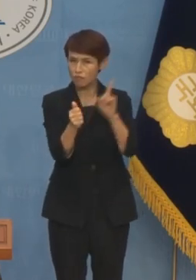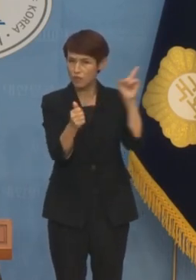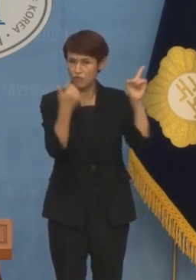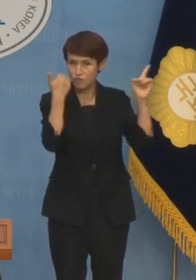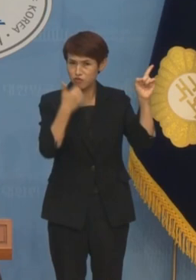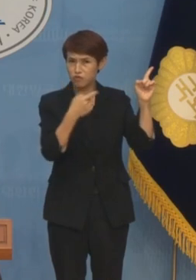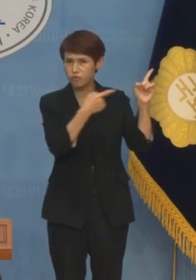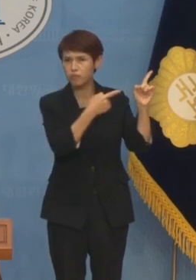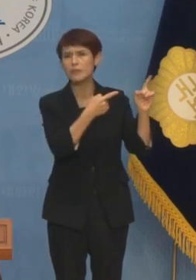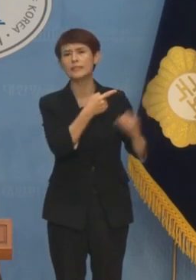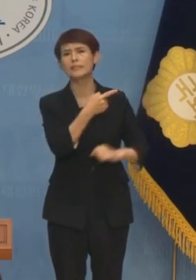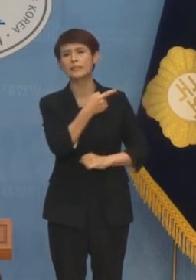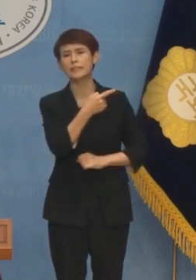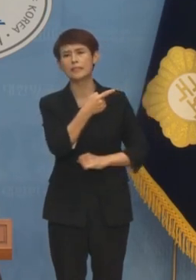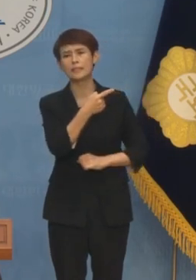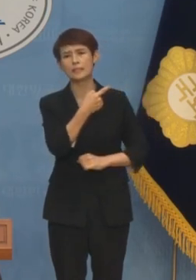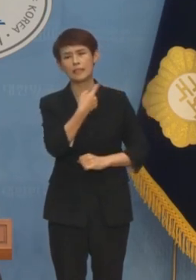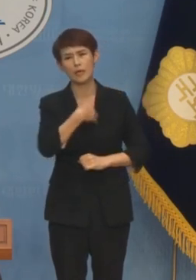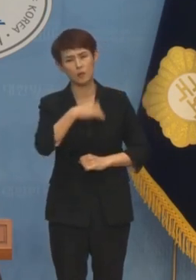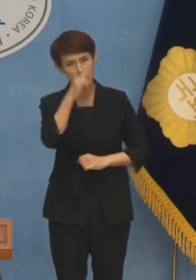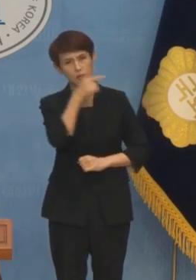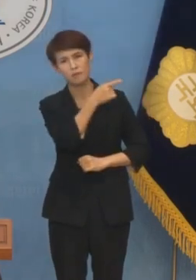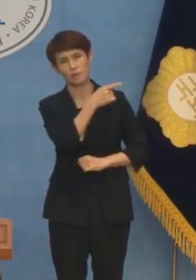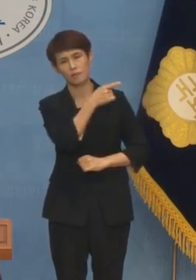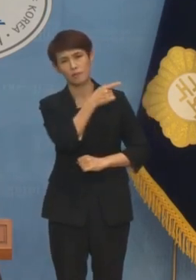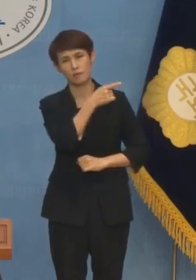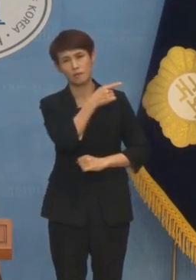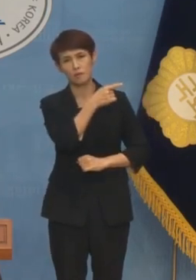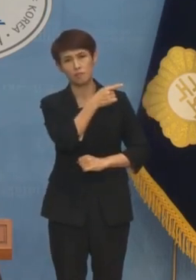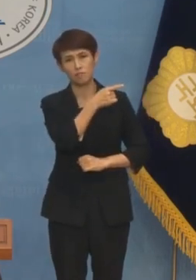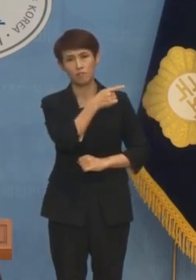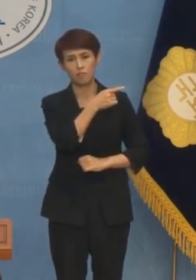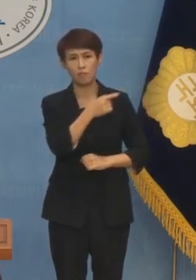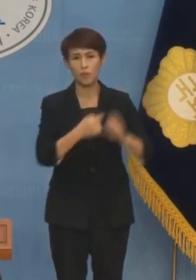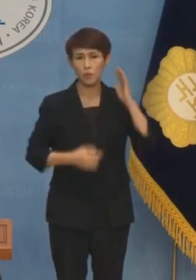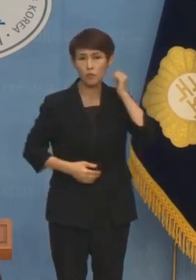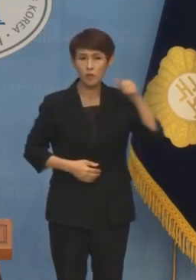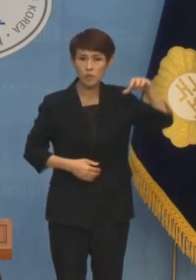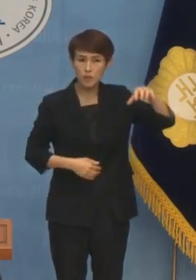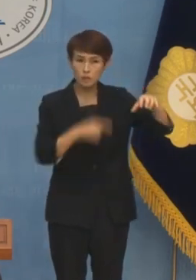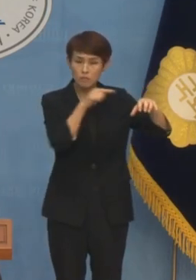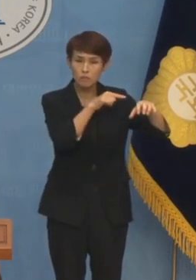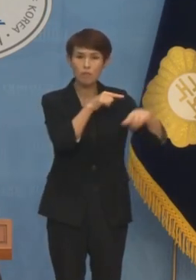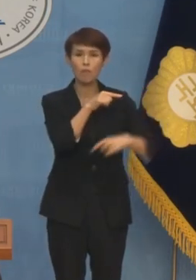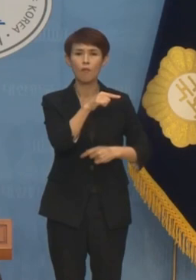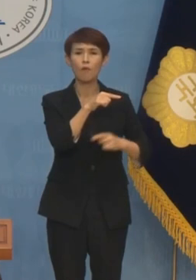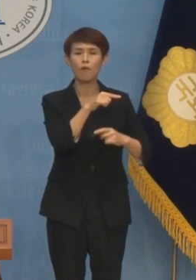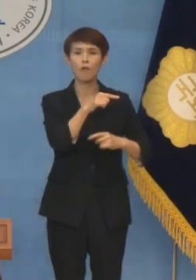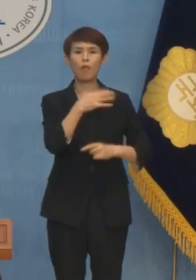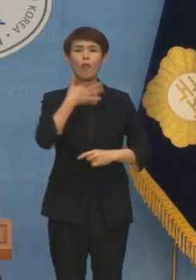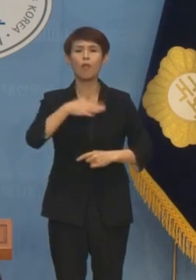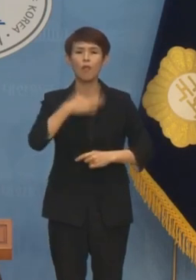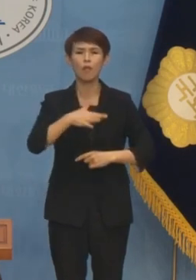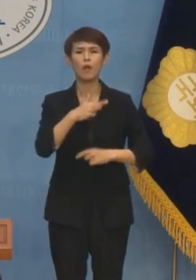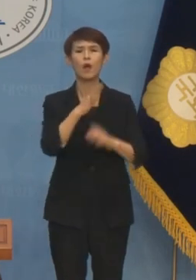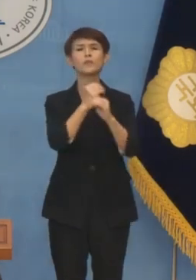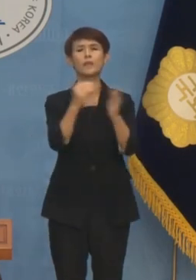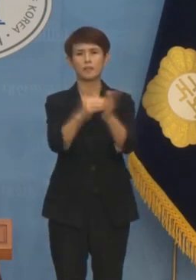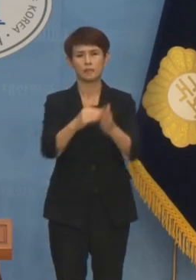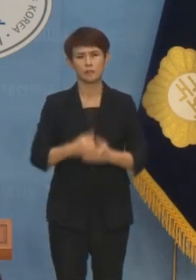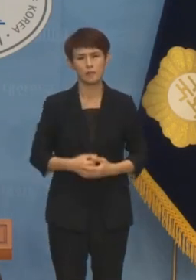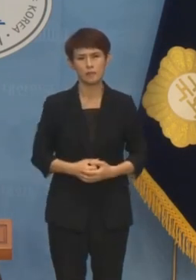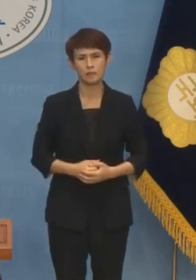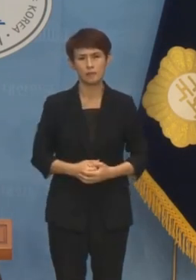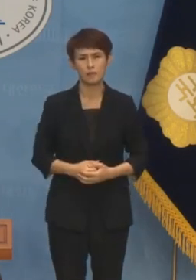모든 정황이 뻔히 한 곳을 가리키고 있는데 대통령실은 언제까지 발뺌만 할 셈입니까?